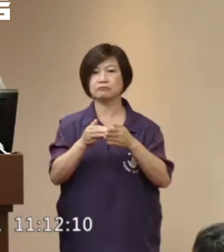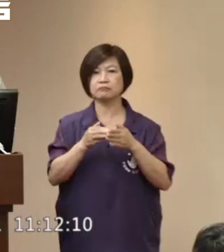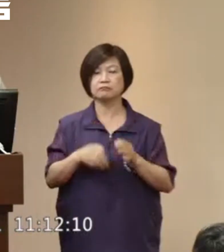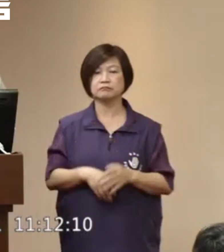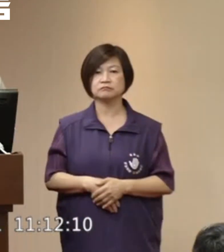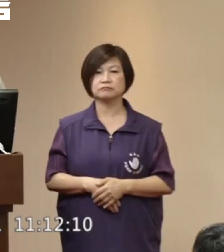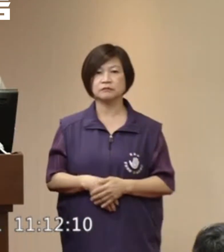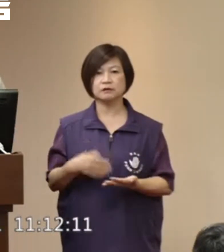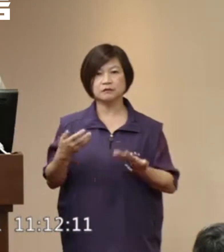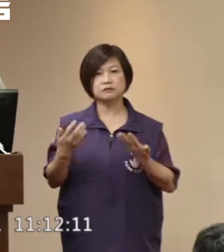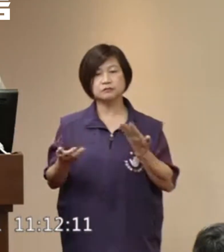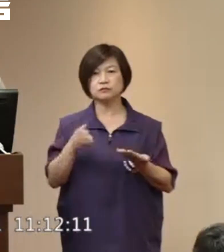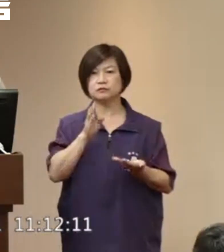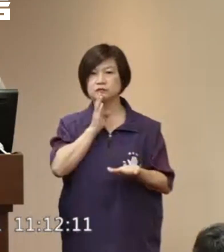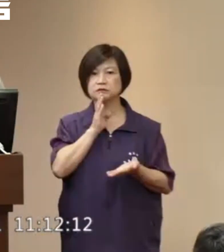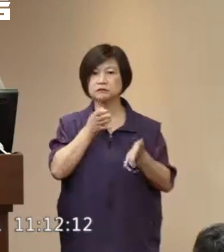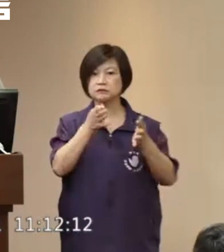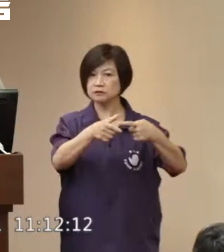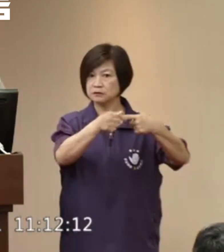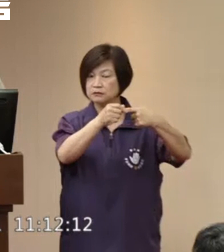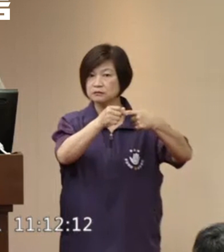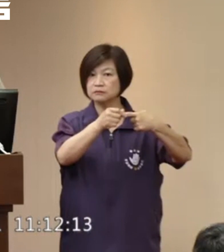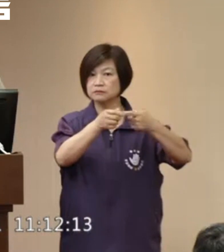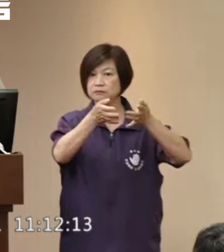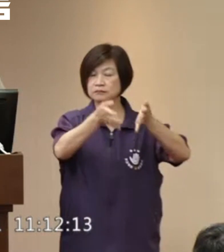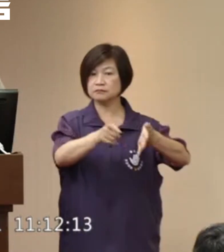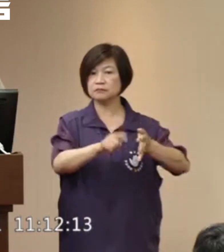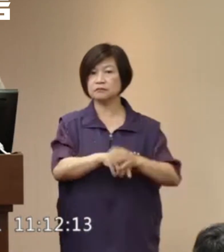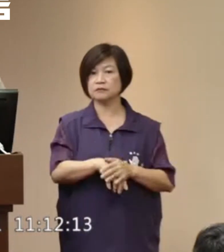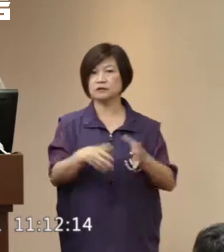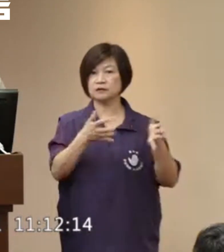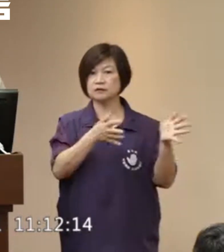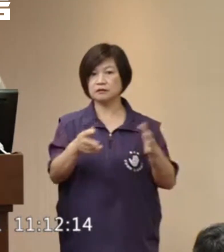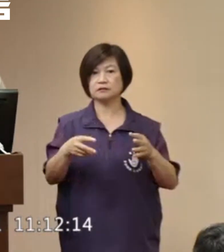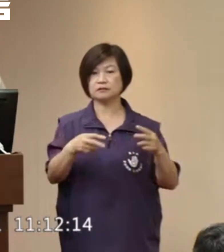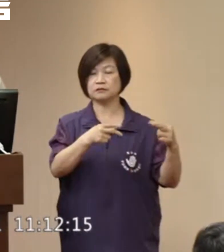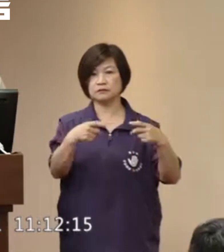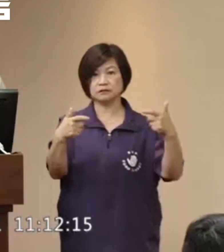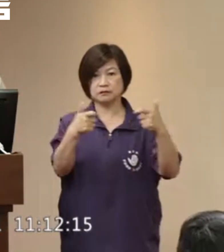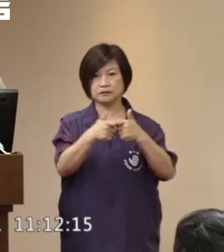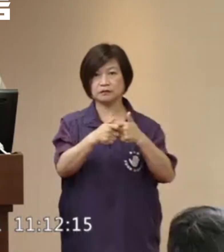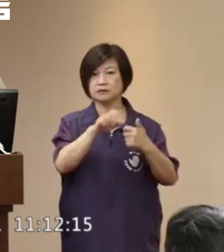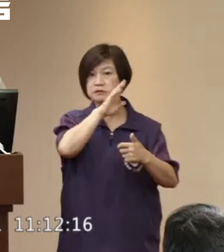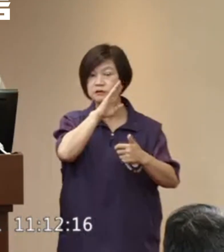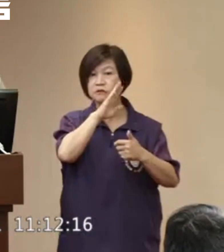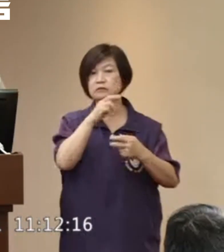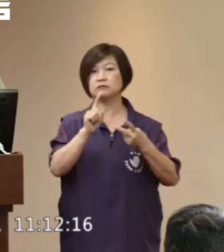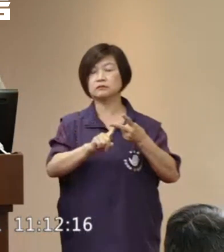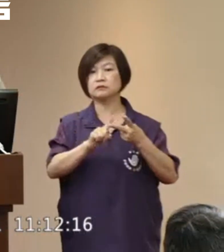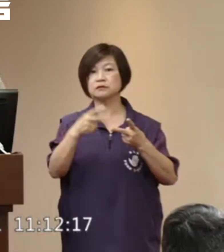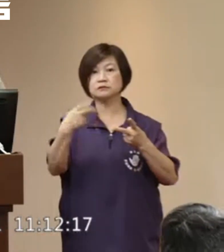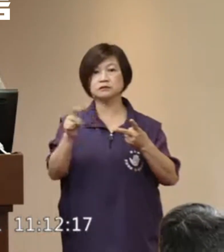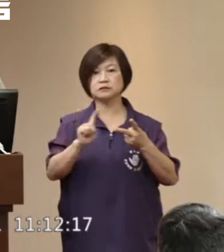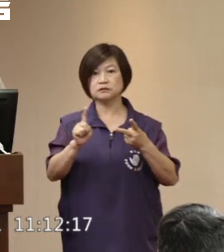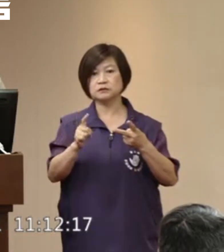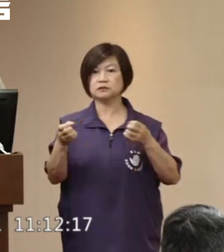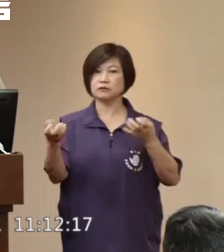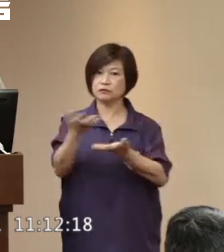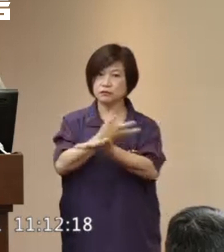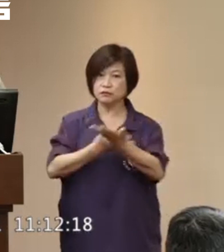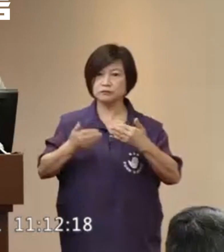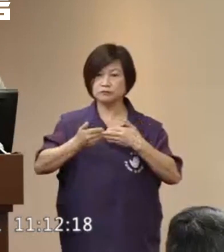以我们大概会先做第一步，就是我们会把合理调整的指引还有相关的一些协商